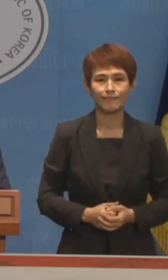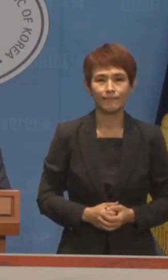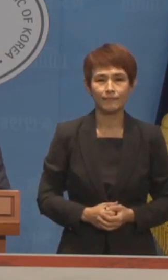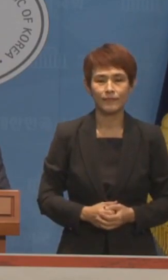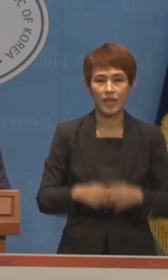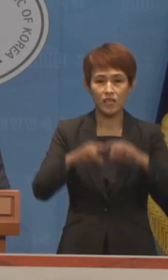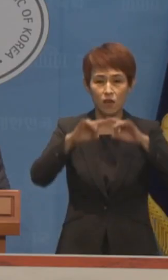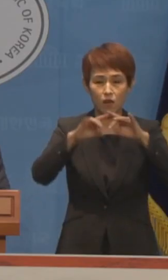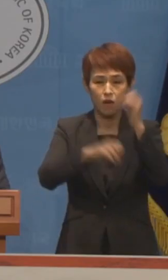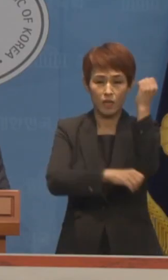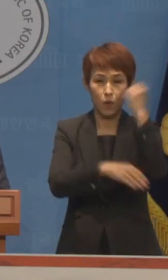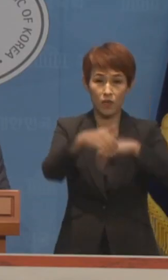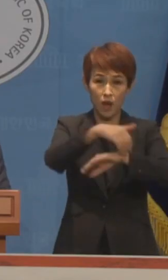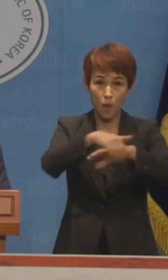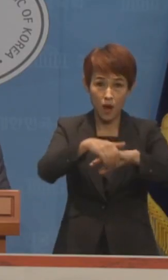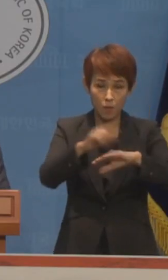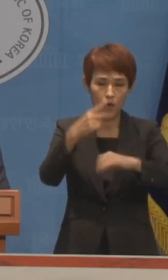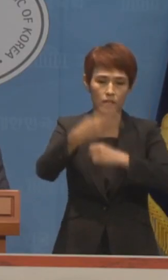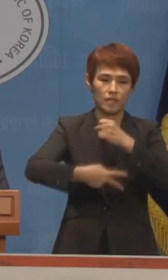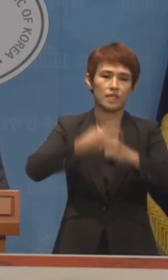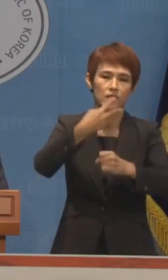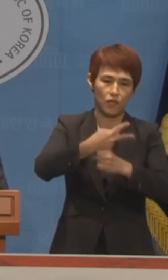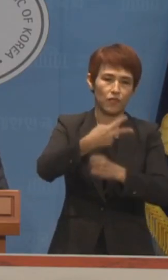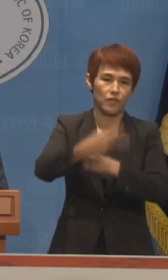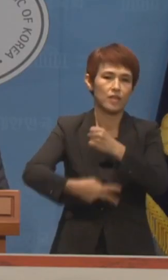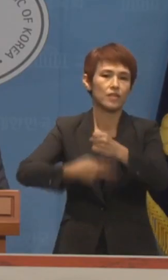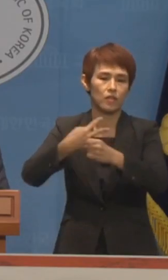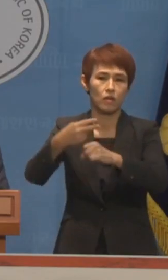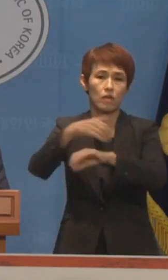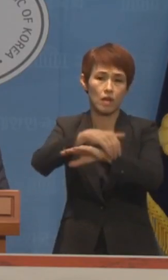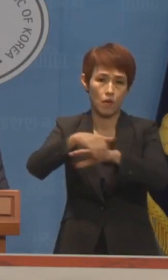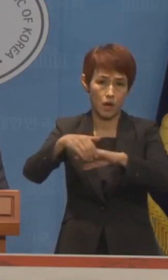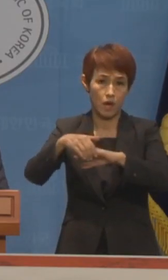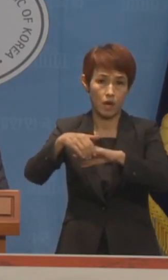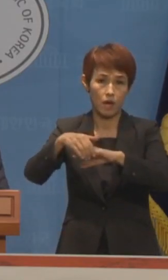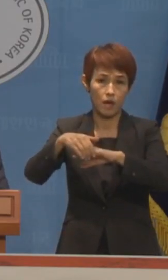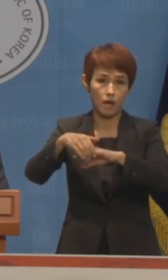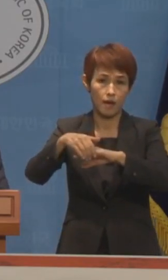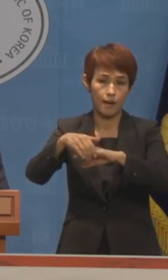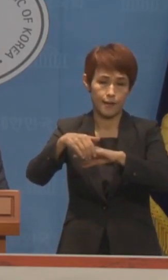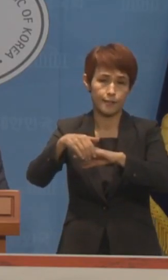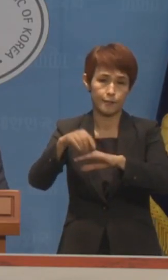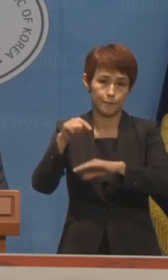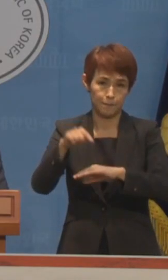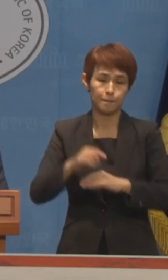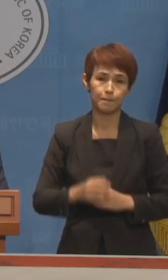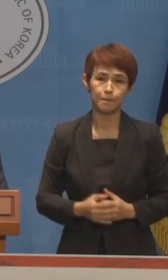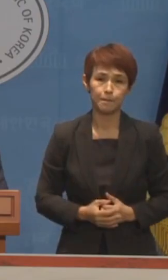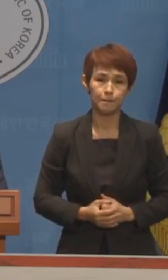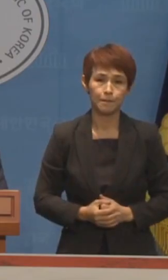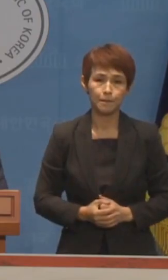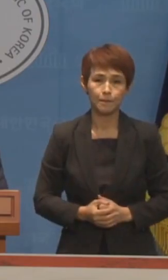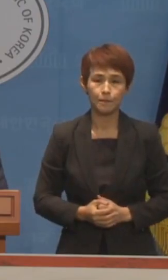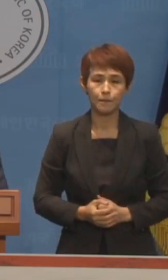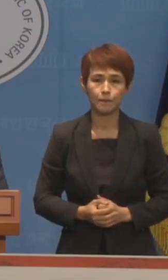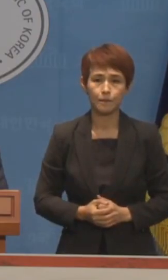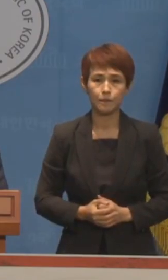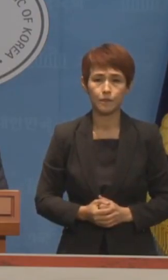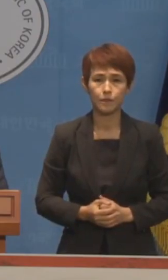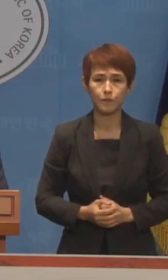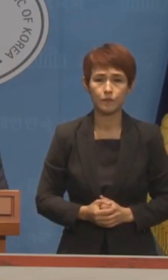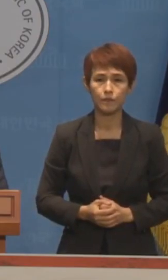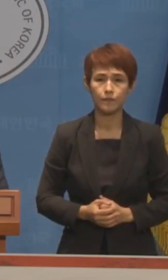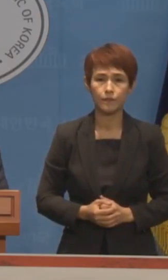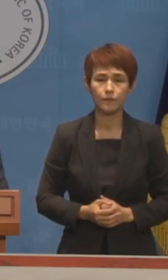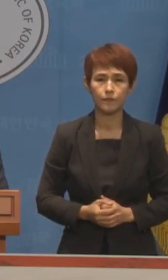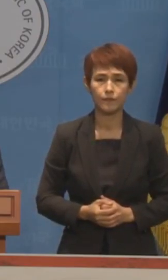전력수급 기본계획은 2년 단위로 세워지는 국가의 에너지 믹스 계획입니다.